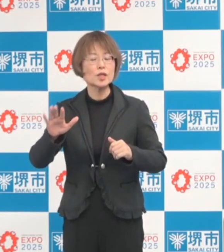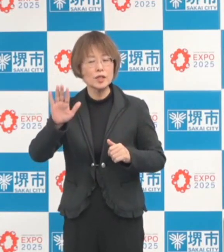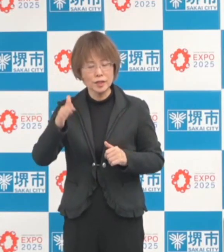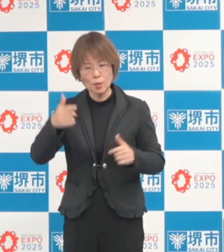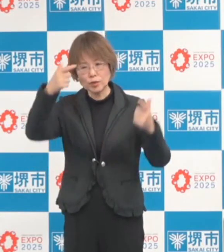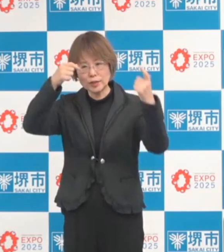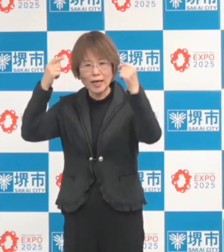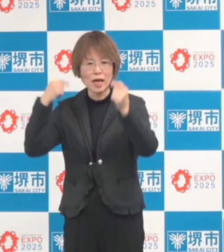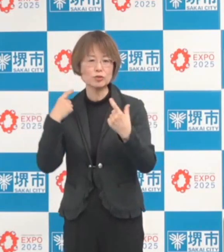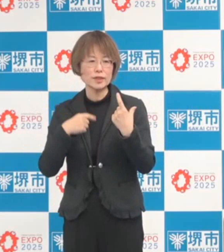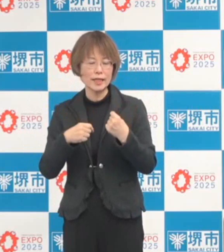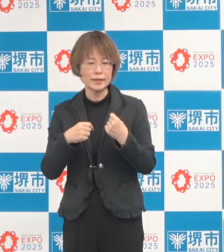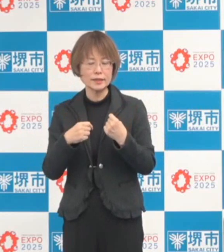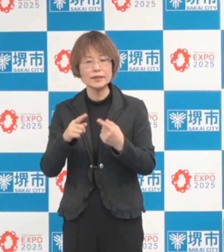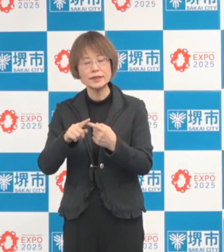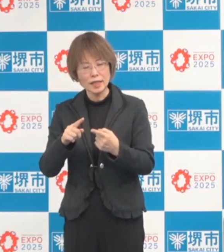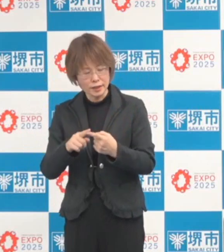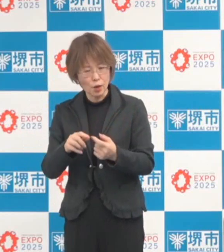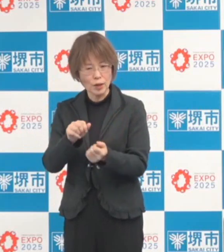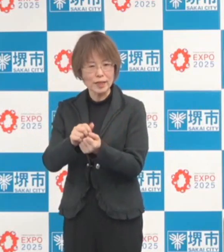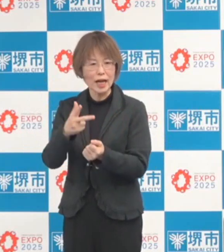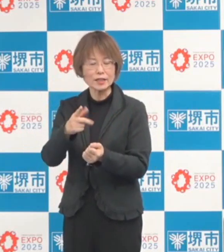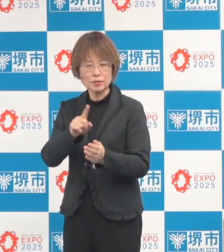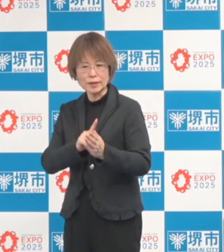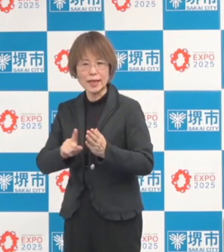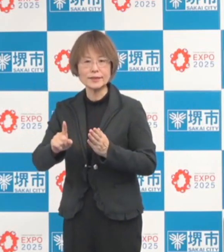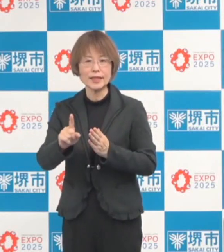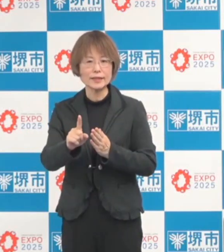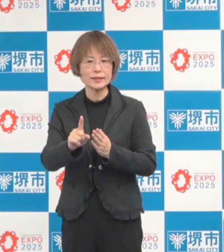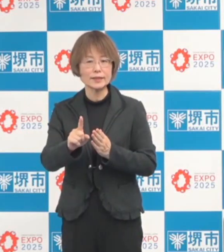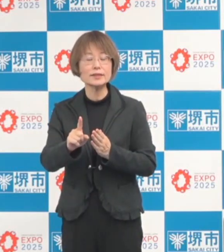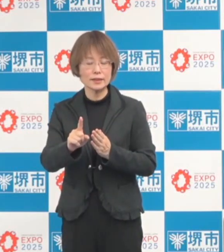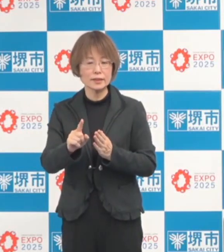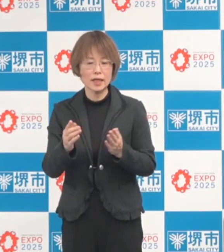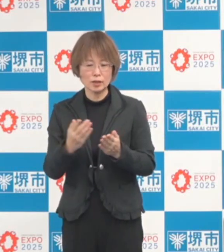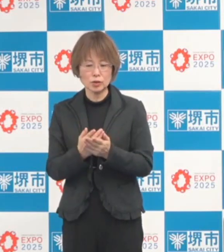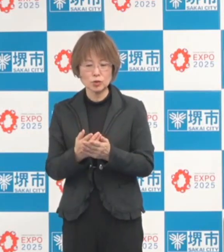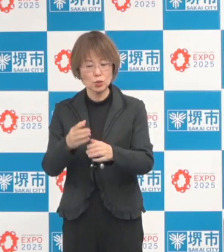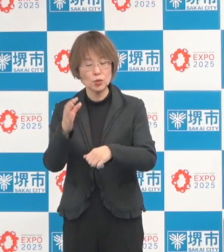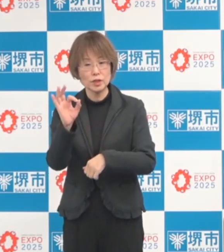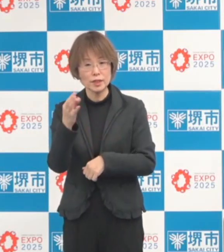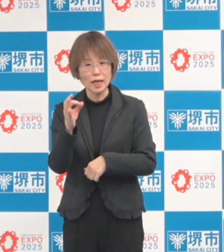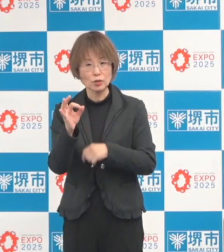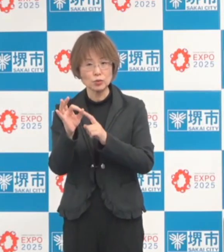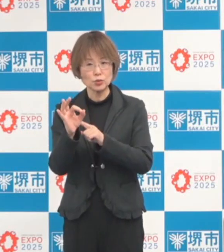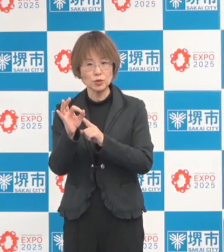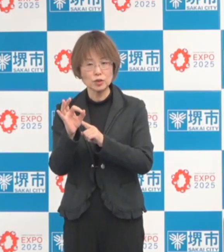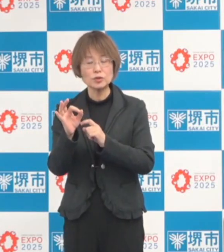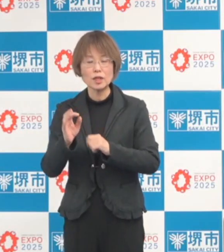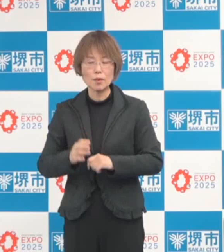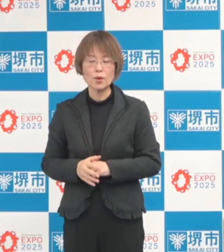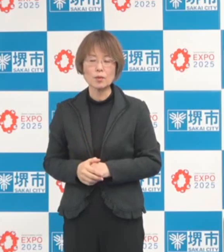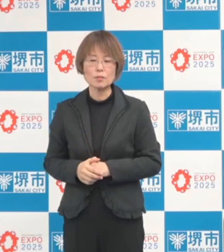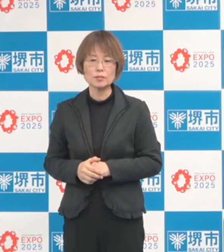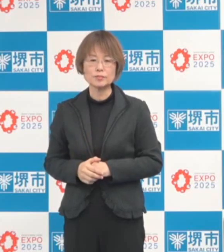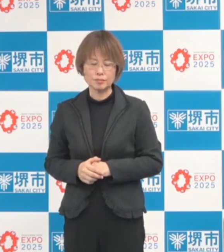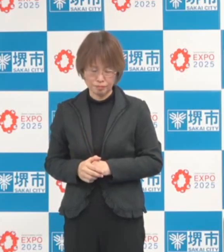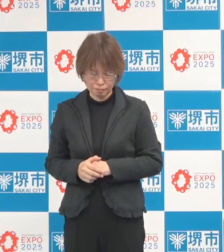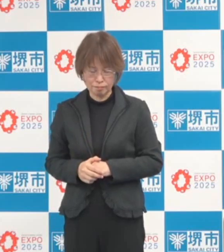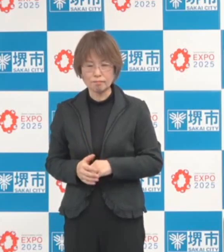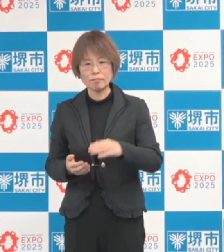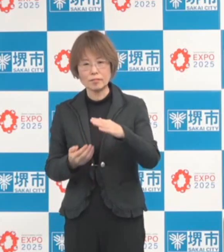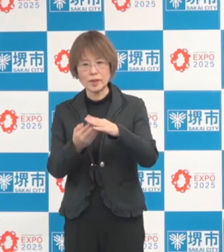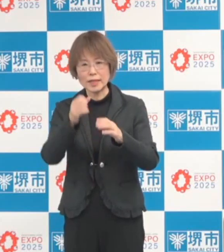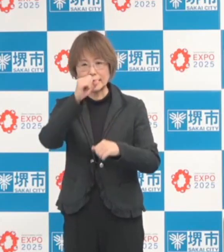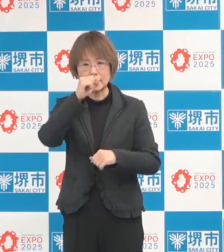堺市はおそらく先進的な事例となるかと思います。そしてこの金額についてもおそらくトップレベルに近い